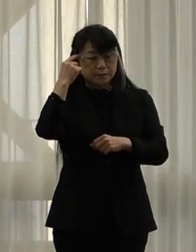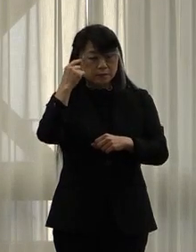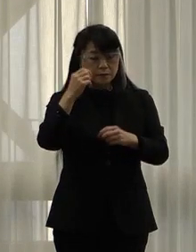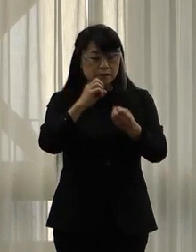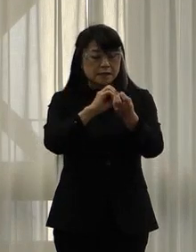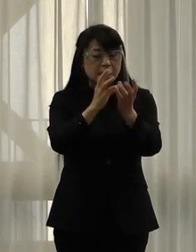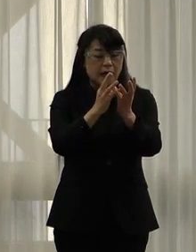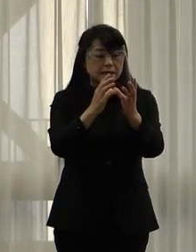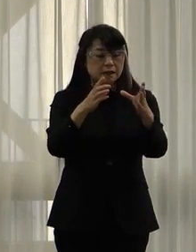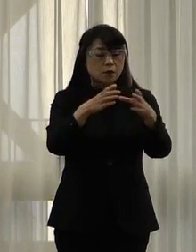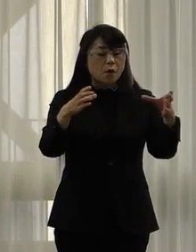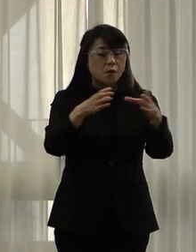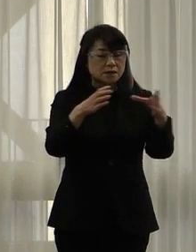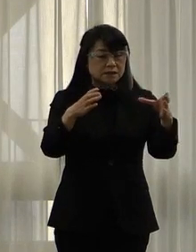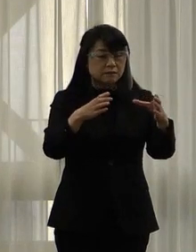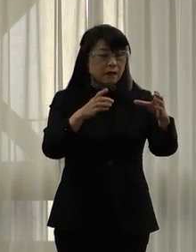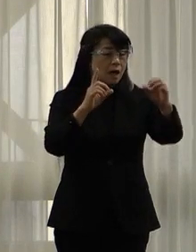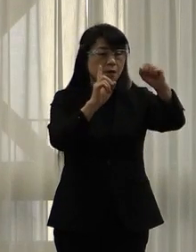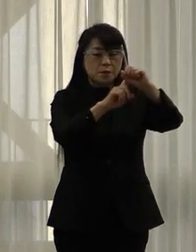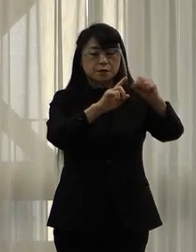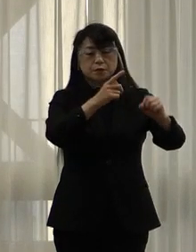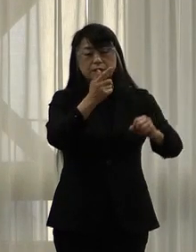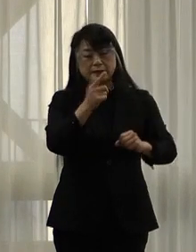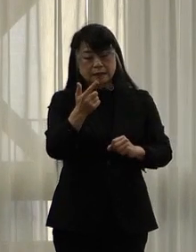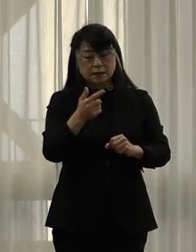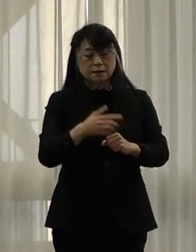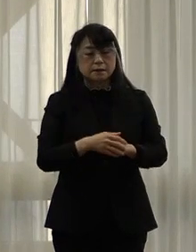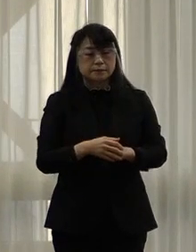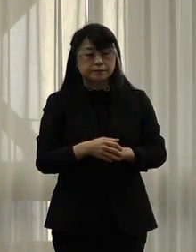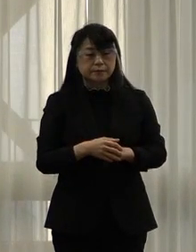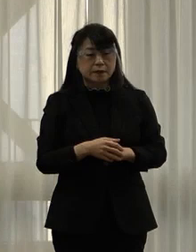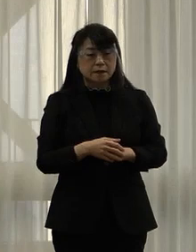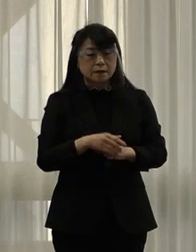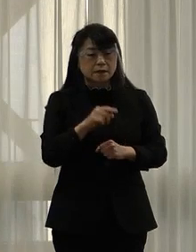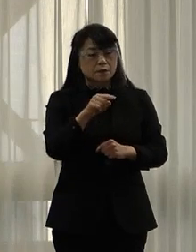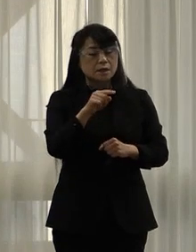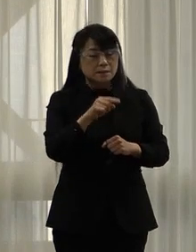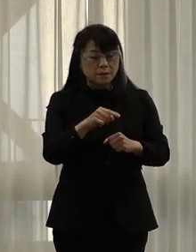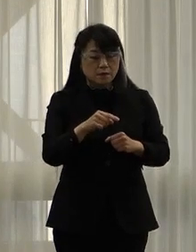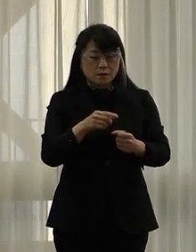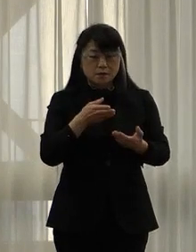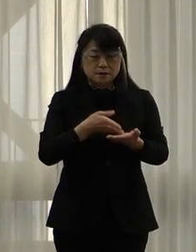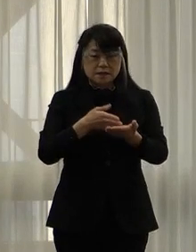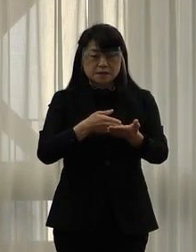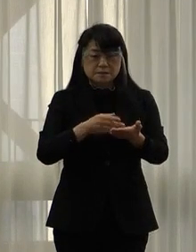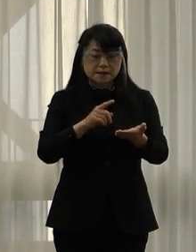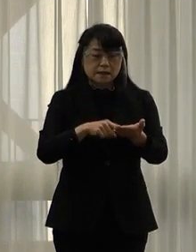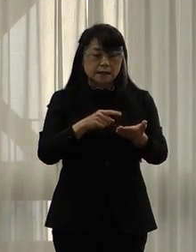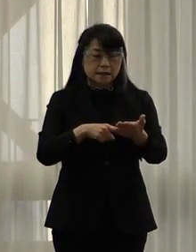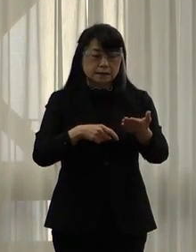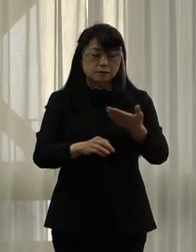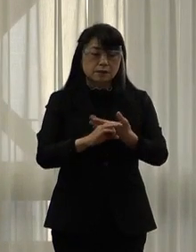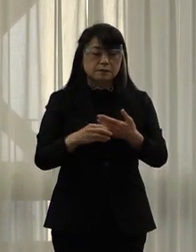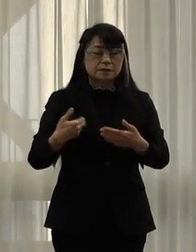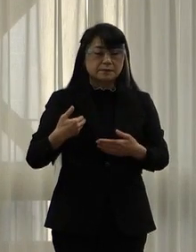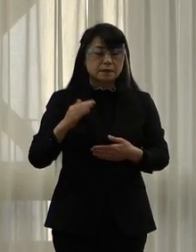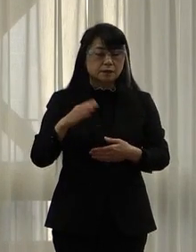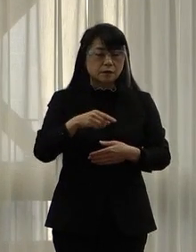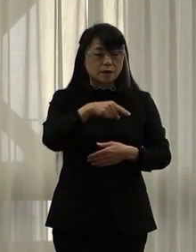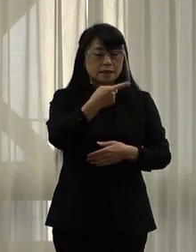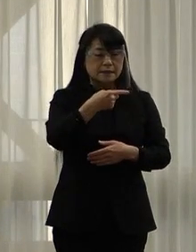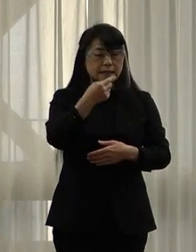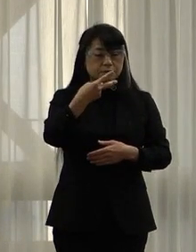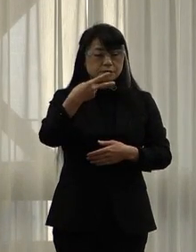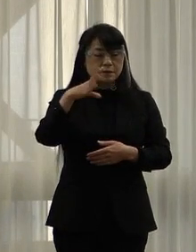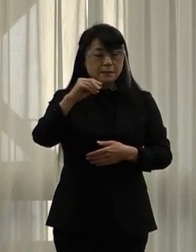目標には ならないんです。そこは、まあ、ちょっとこれまた説明不足があったのかなというふうに思います。102万人の方